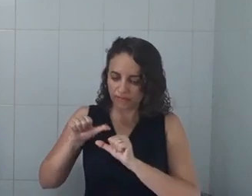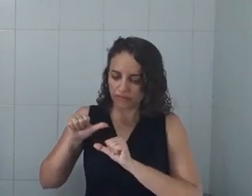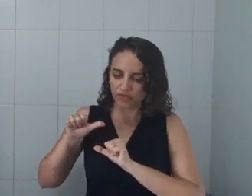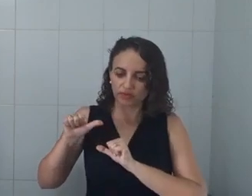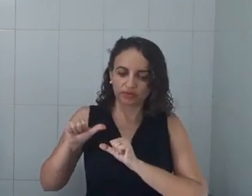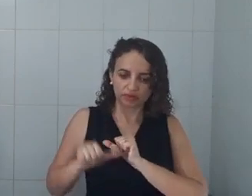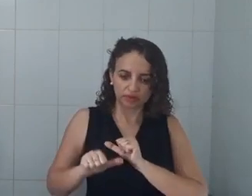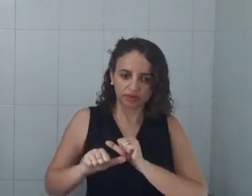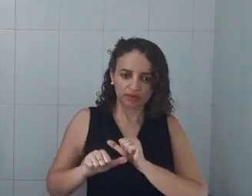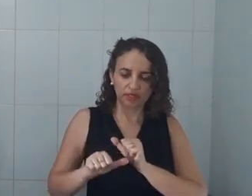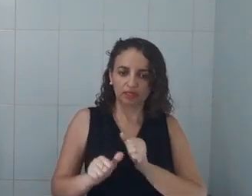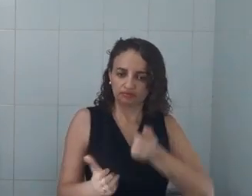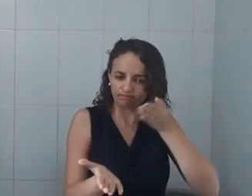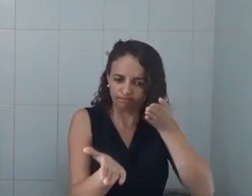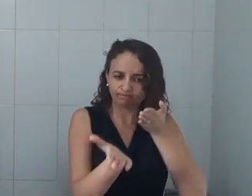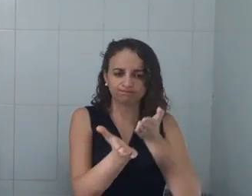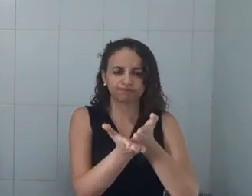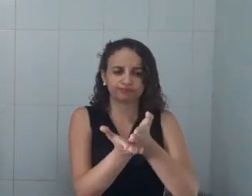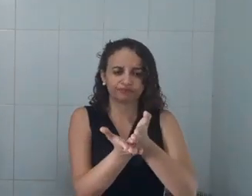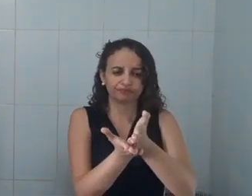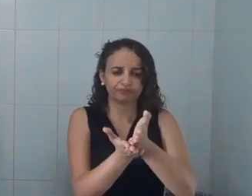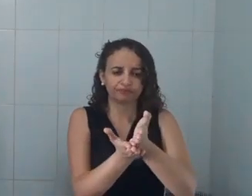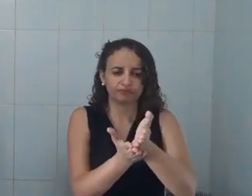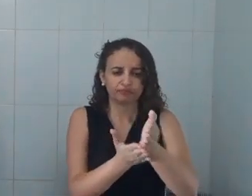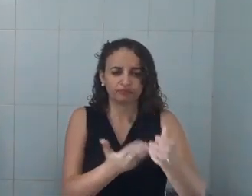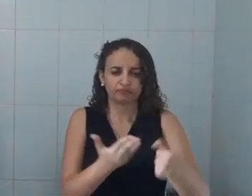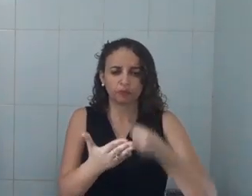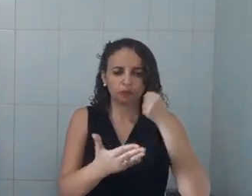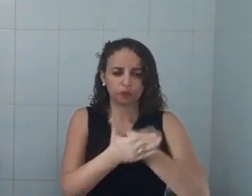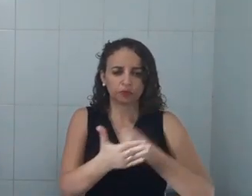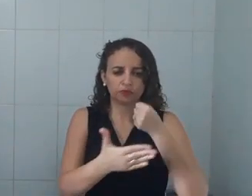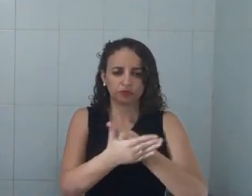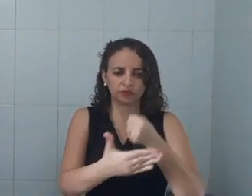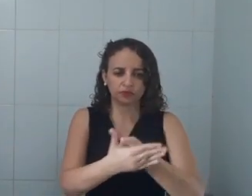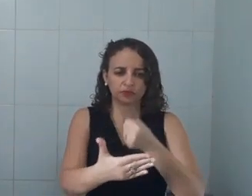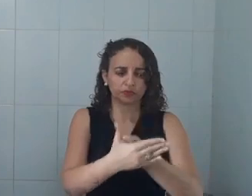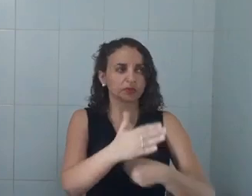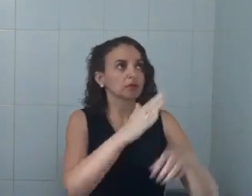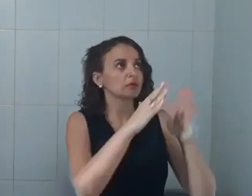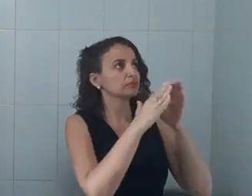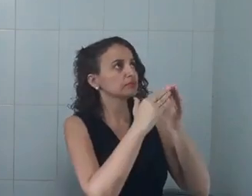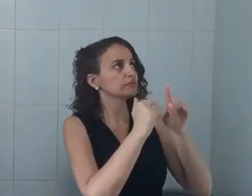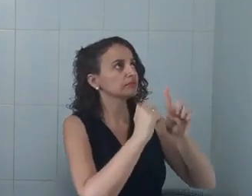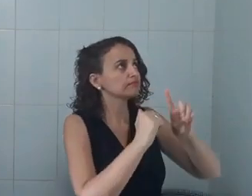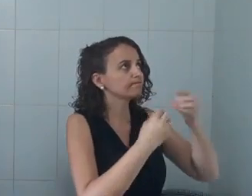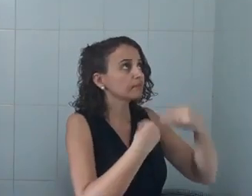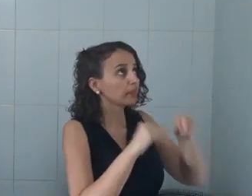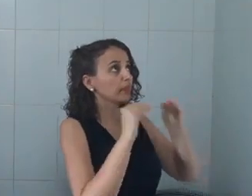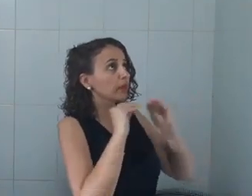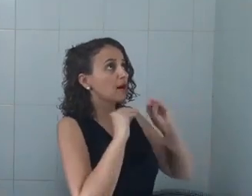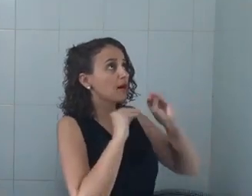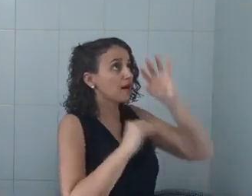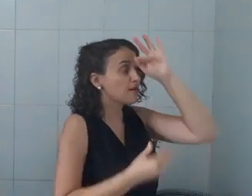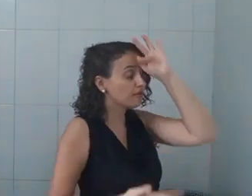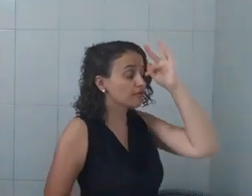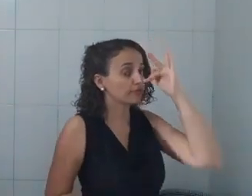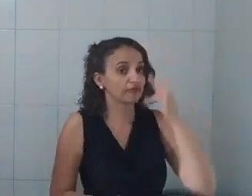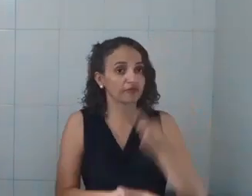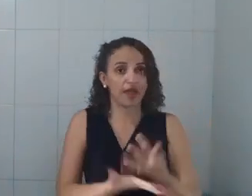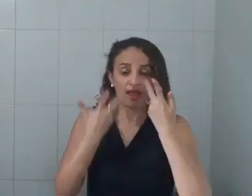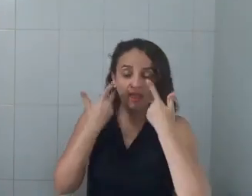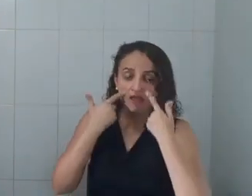igreja. Peçamos a Deus que reavive em nós essas virtudes. Que nós